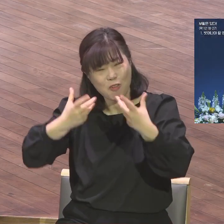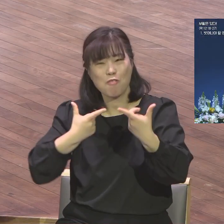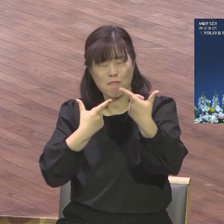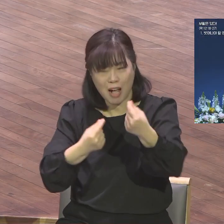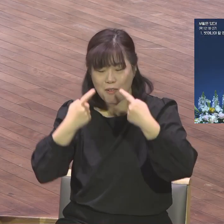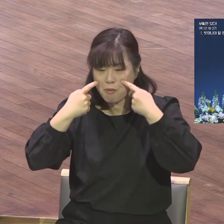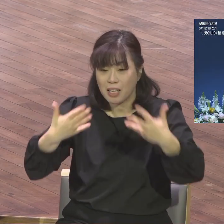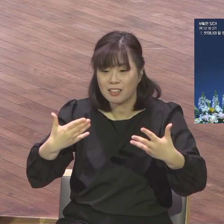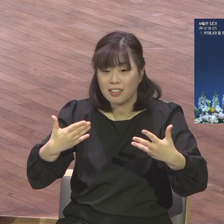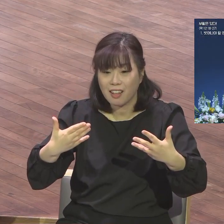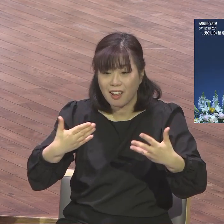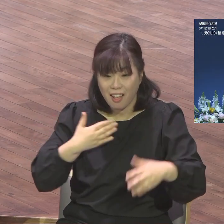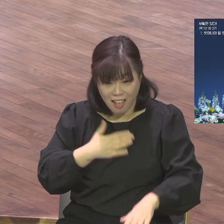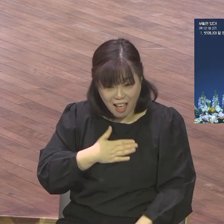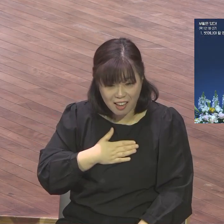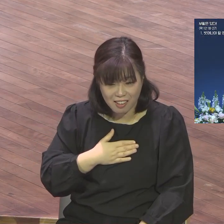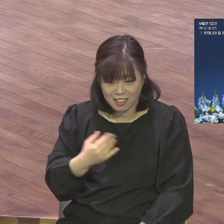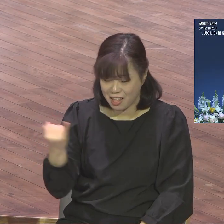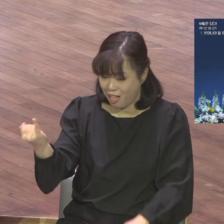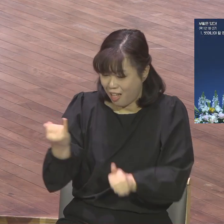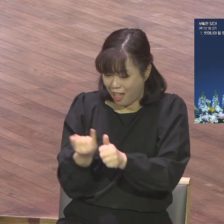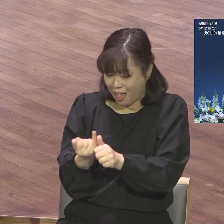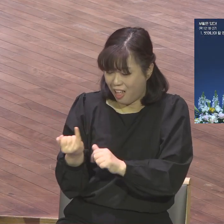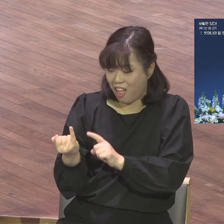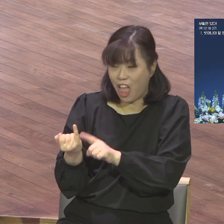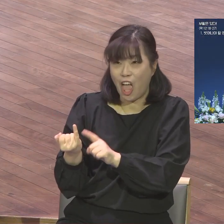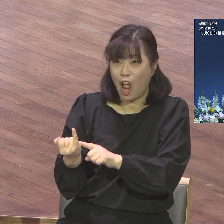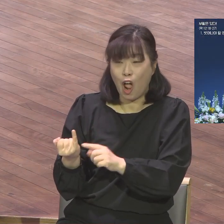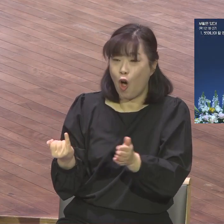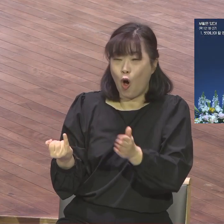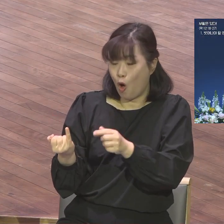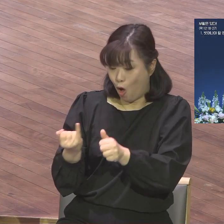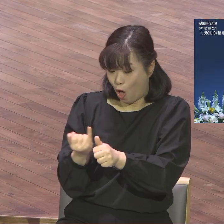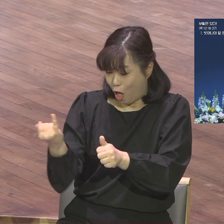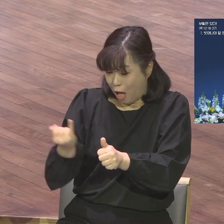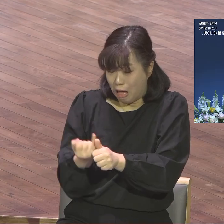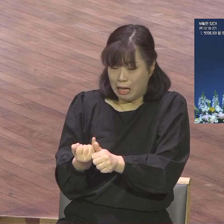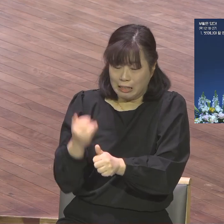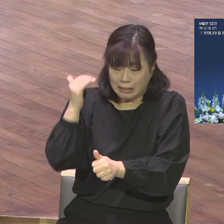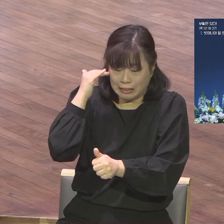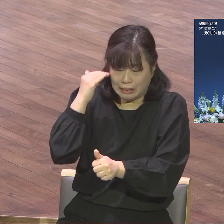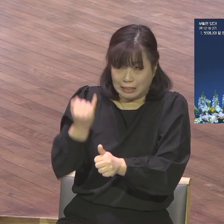많은 사람들이 천국을 자기 생각 속에